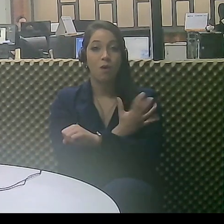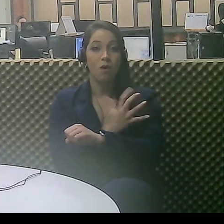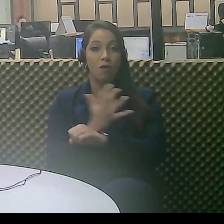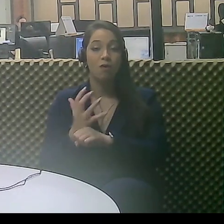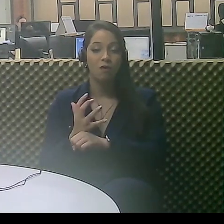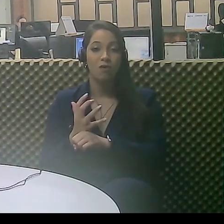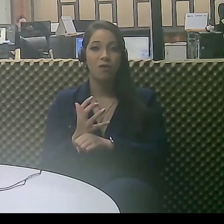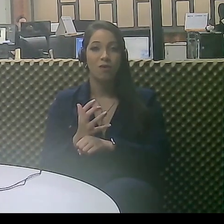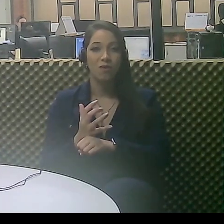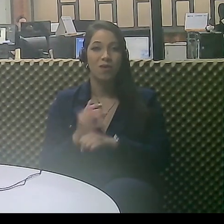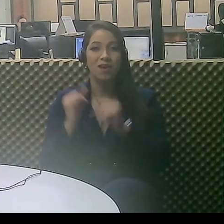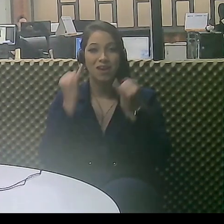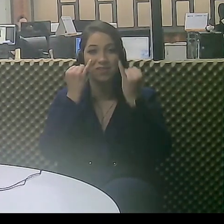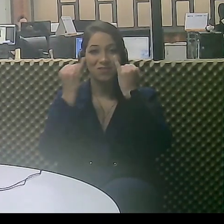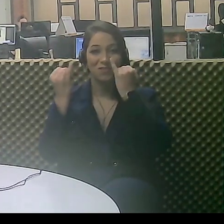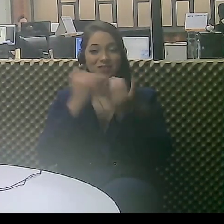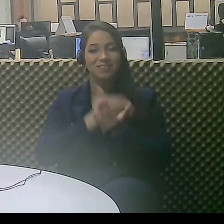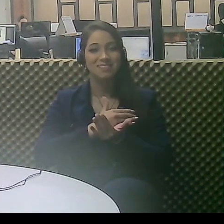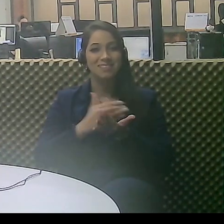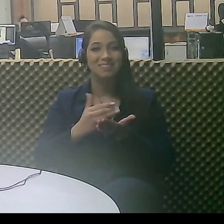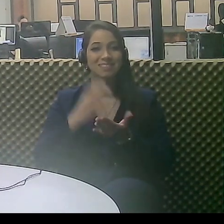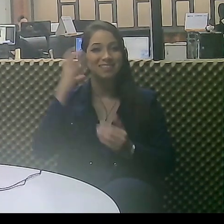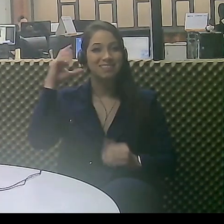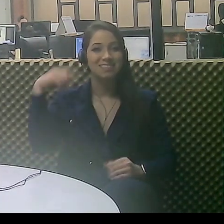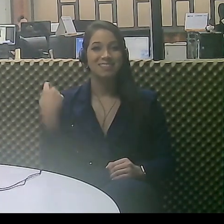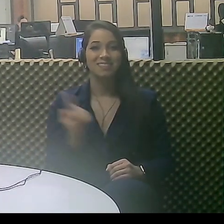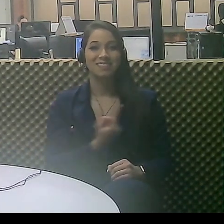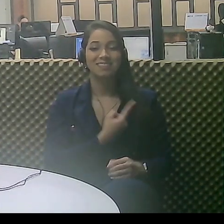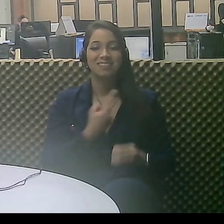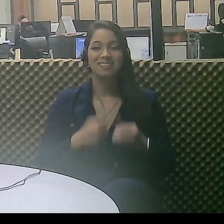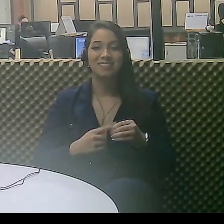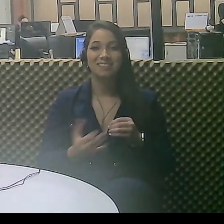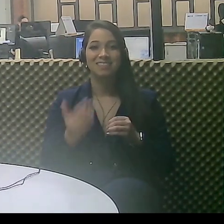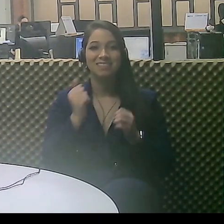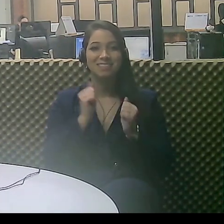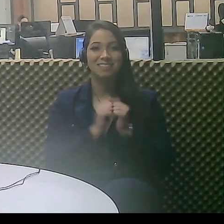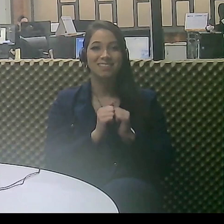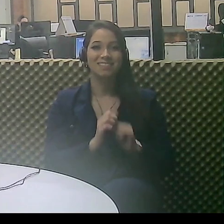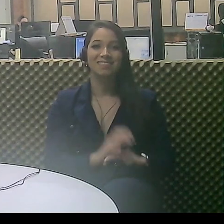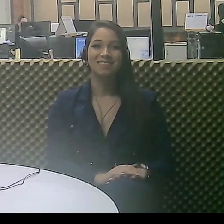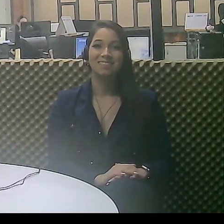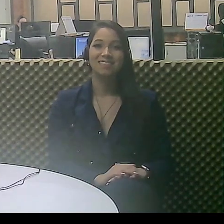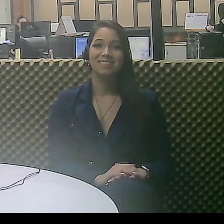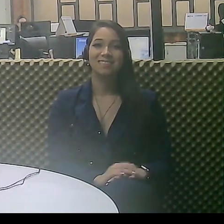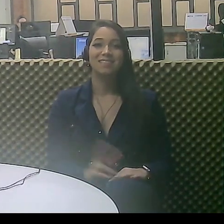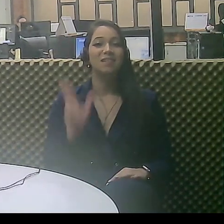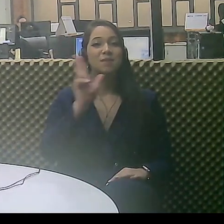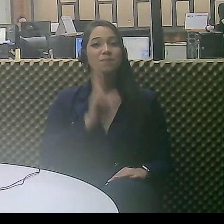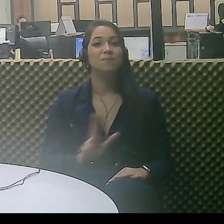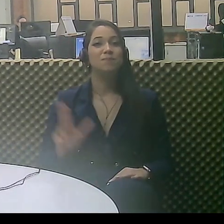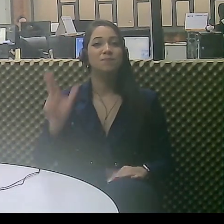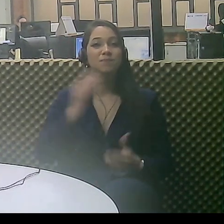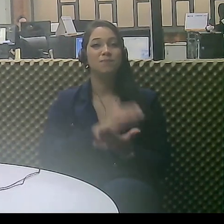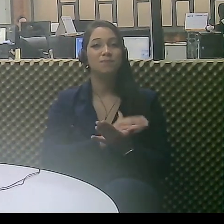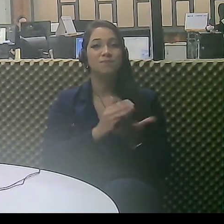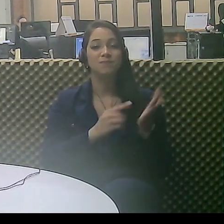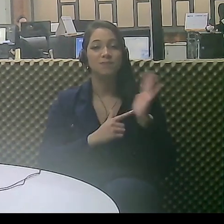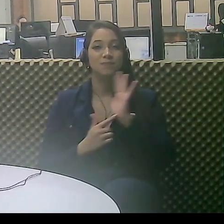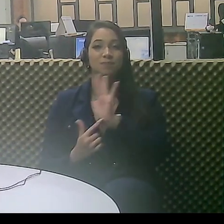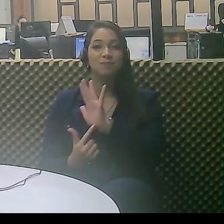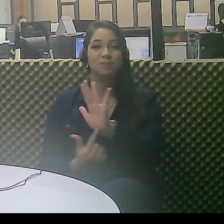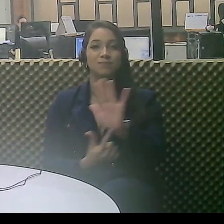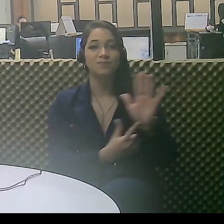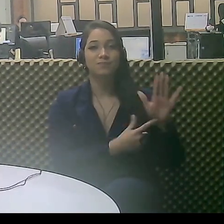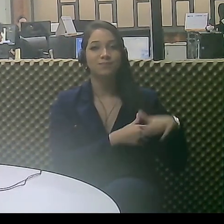é hora de ficarem bem informado com a rádio nossa cidade Vem Com a Gente â